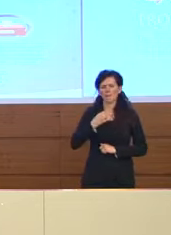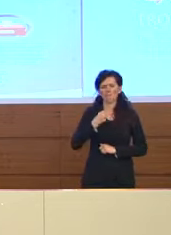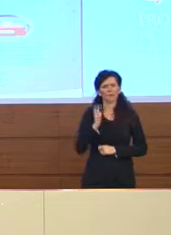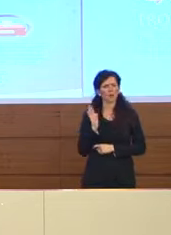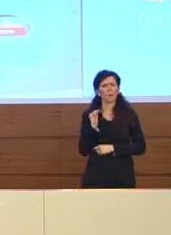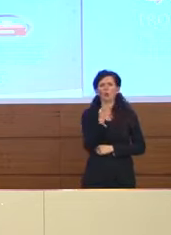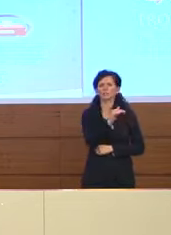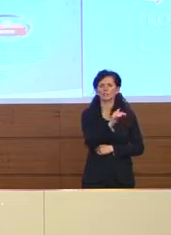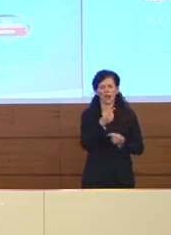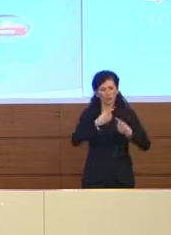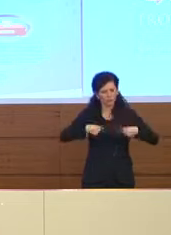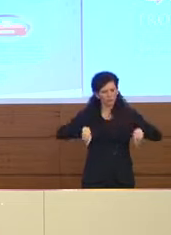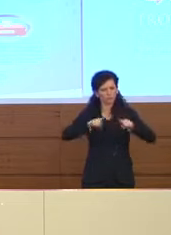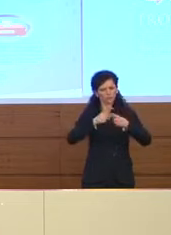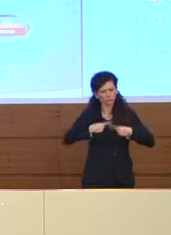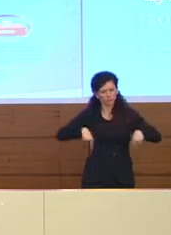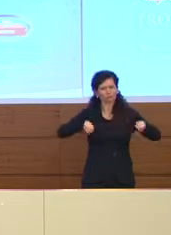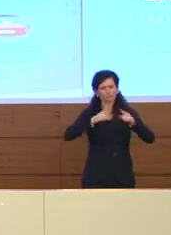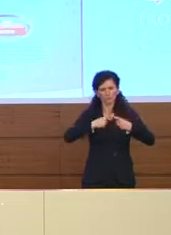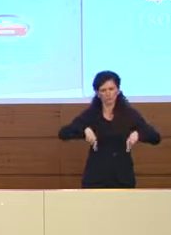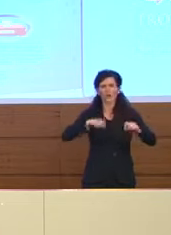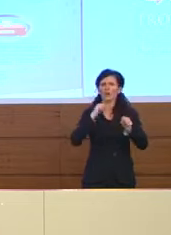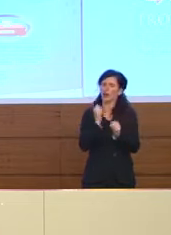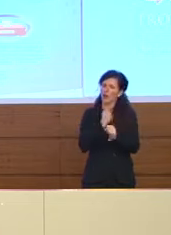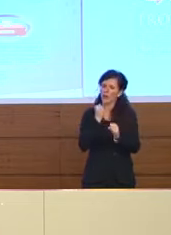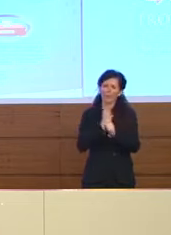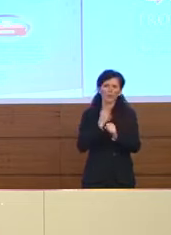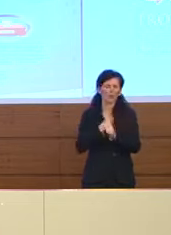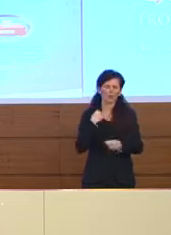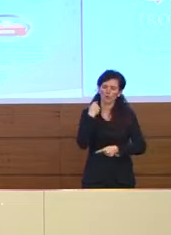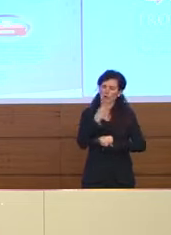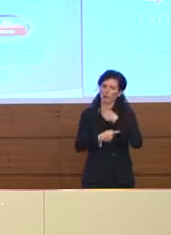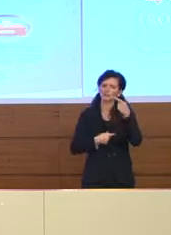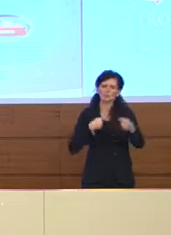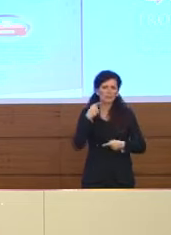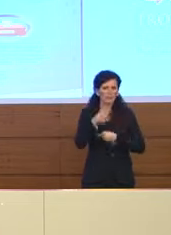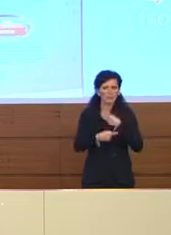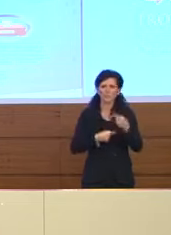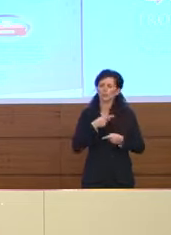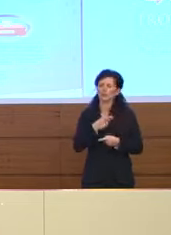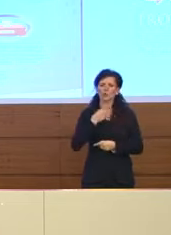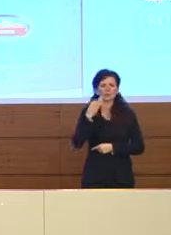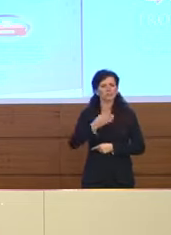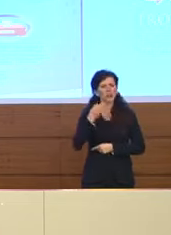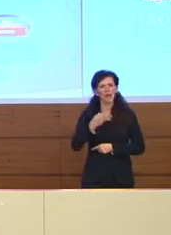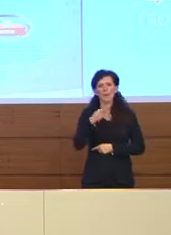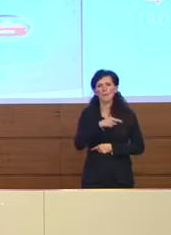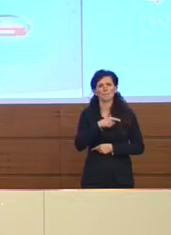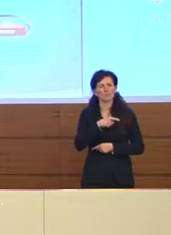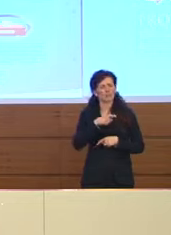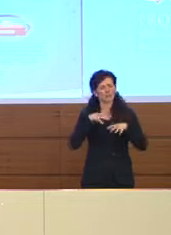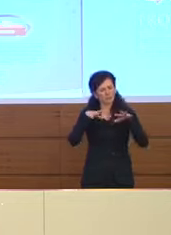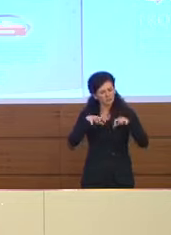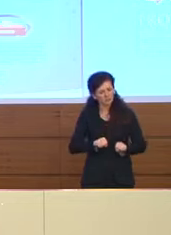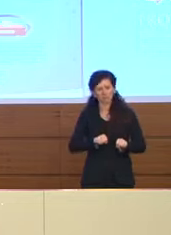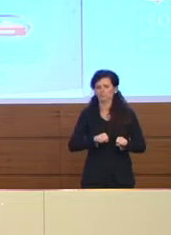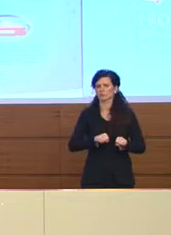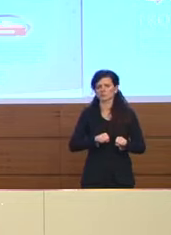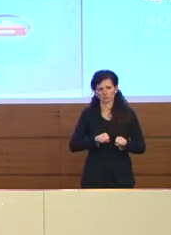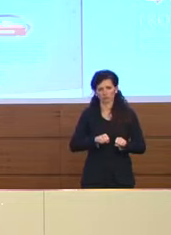quotidianamente ea lavorare in maniera assolutamente alacre proprio